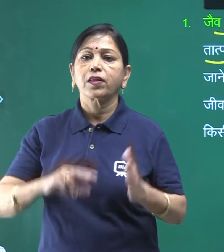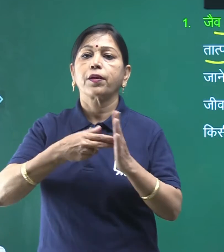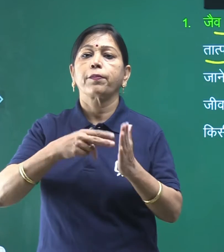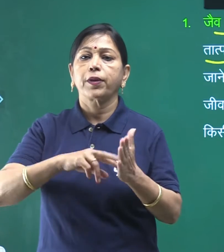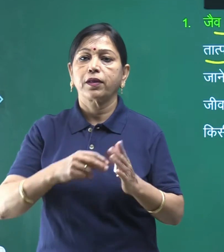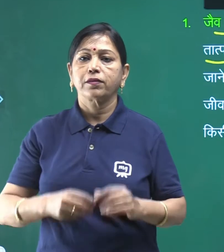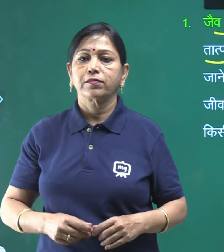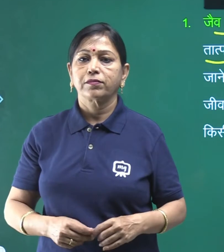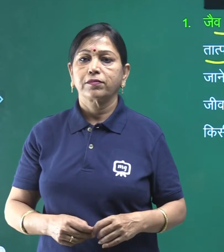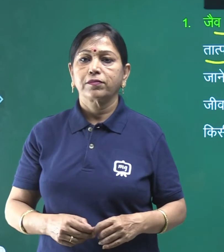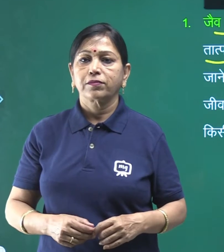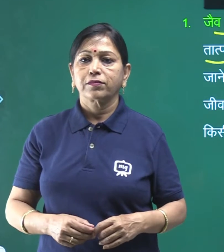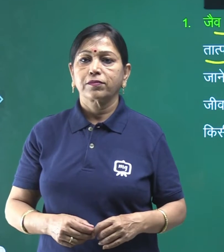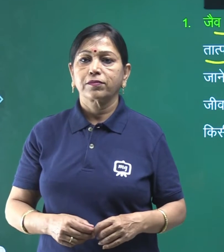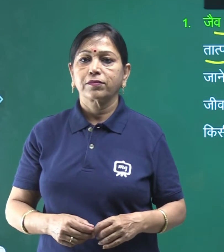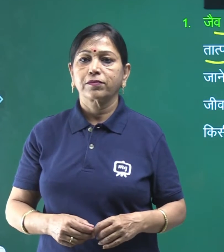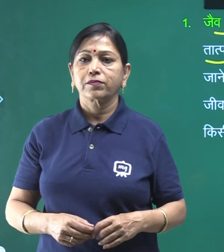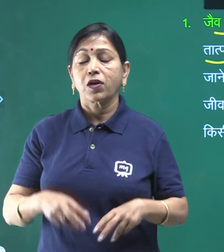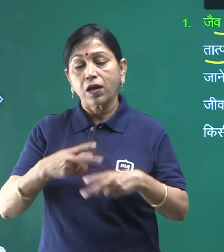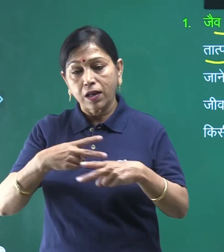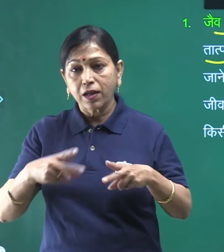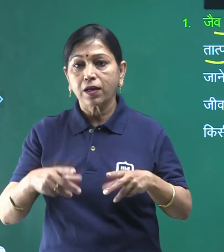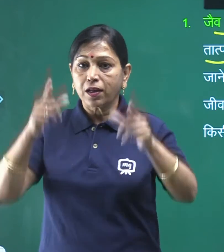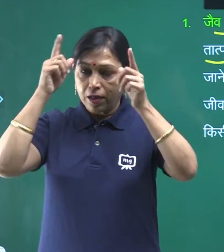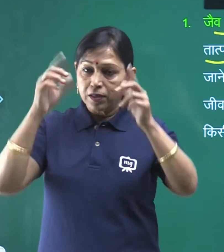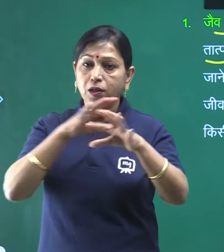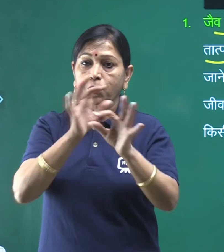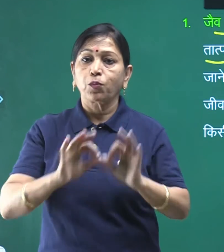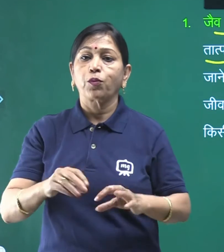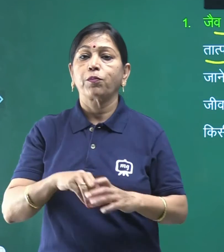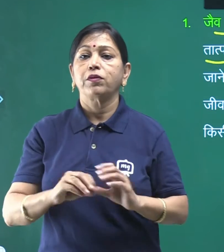तात्पर्य विभिन्न जीव रूपों में